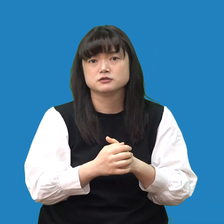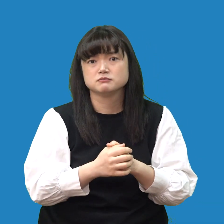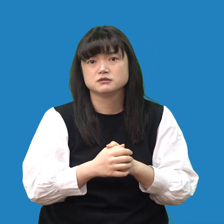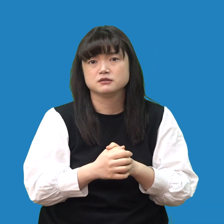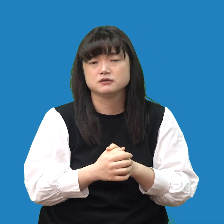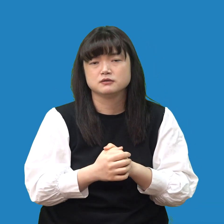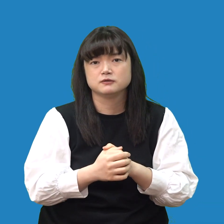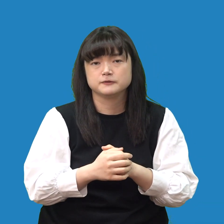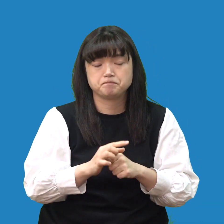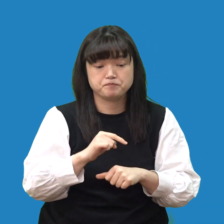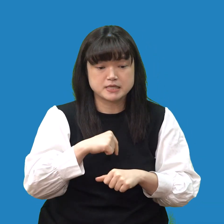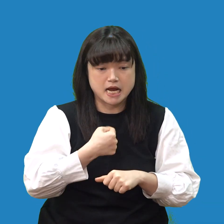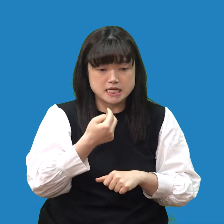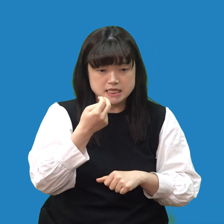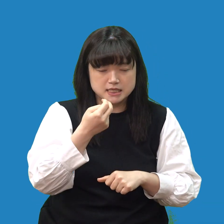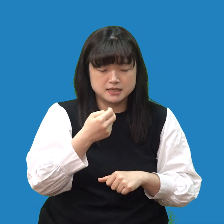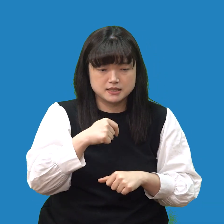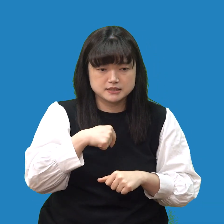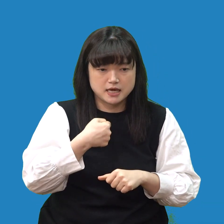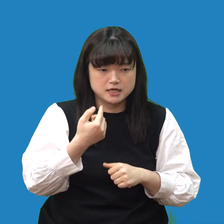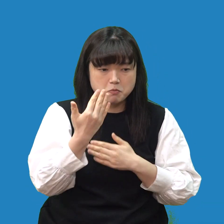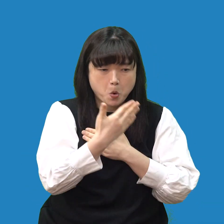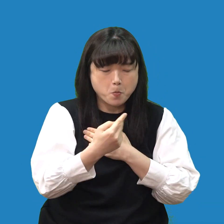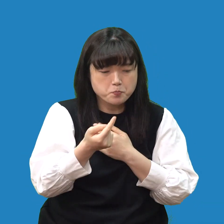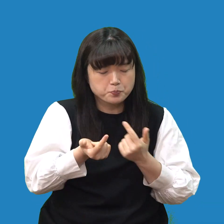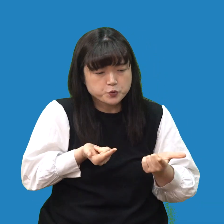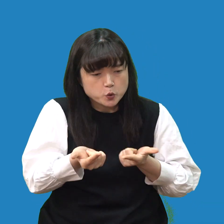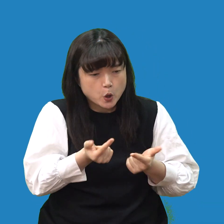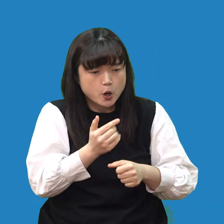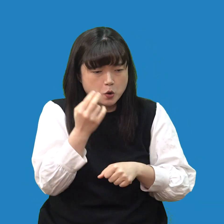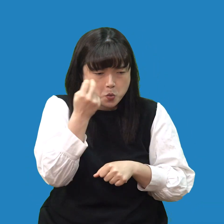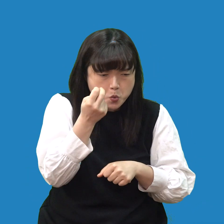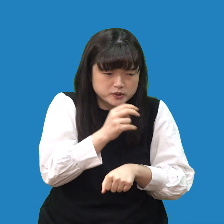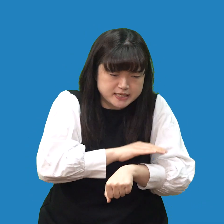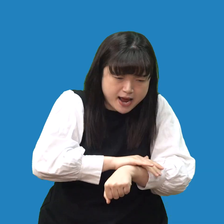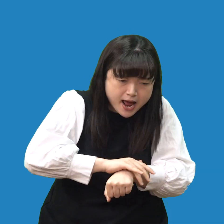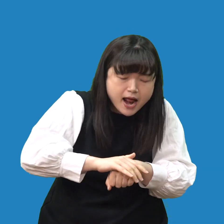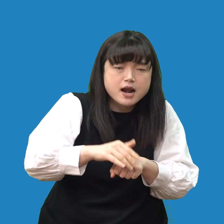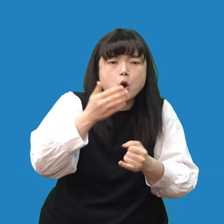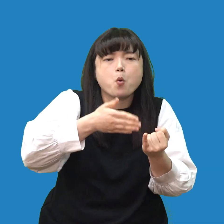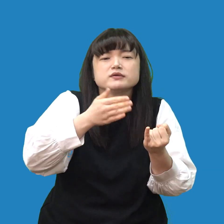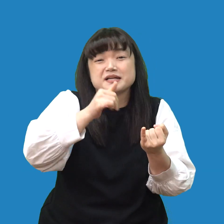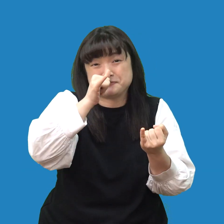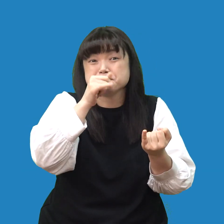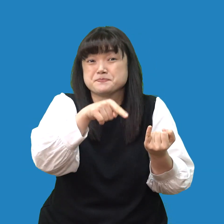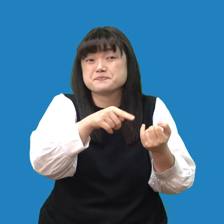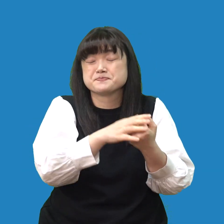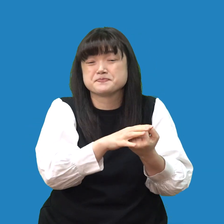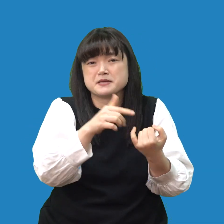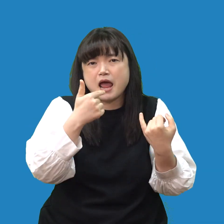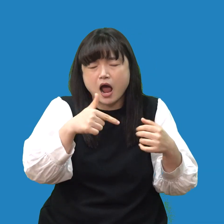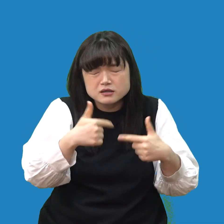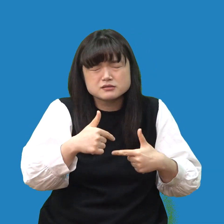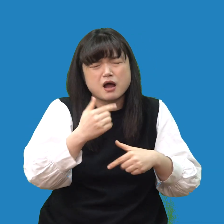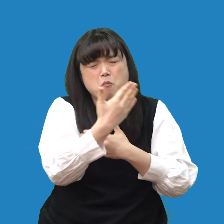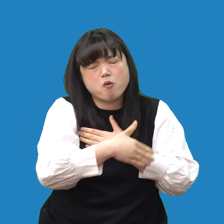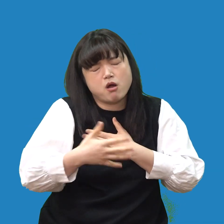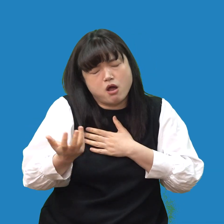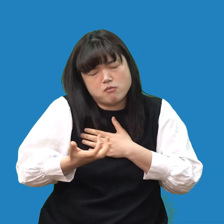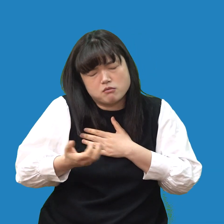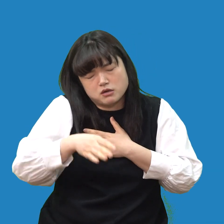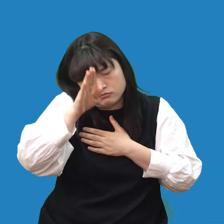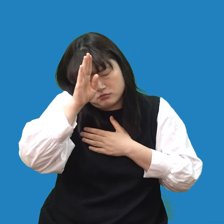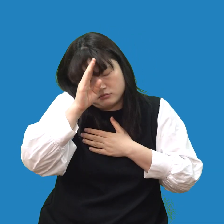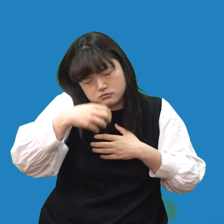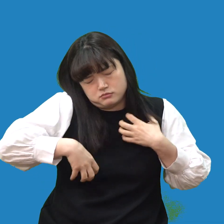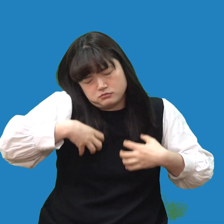이 자기 관리를 철저하게 하시는 권사님의 이야기를 들었습니다. 이분은 늘 몸이 아파서